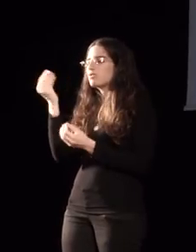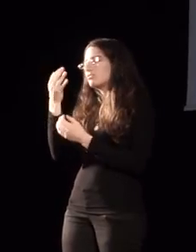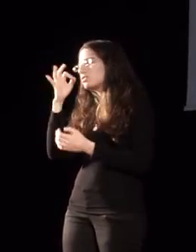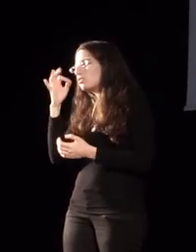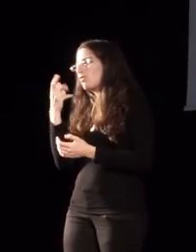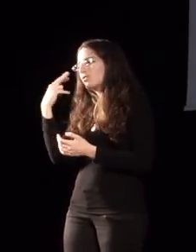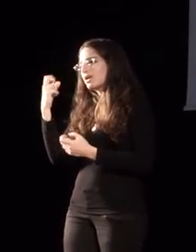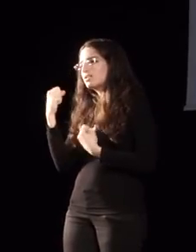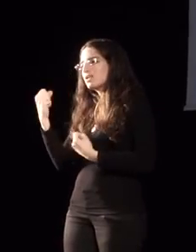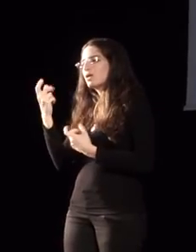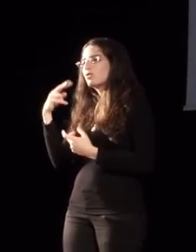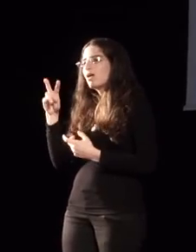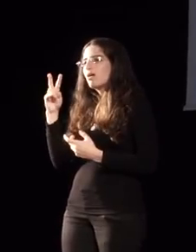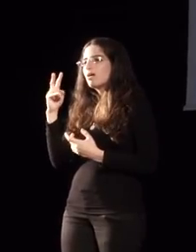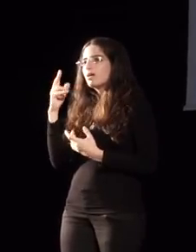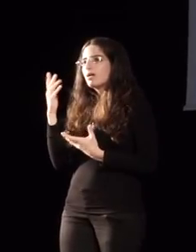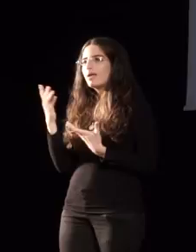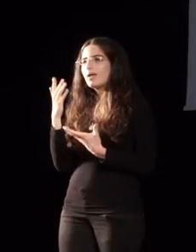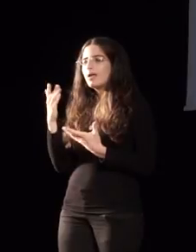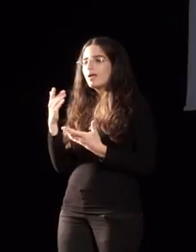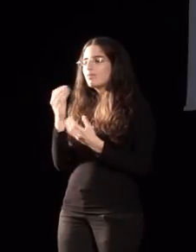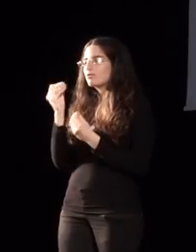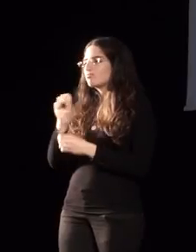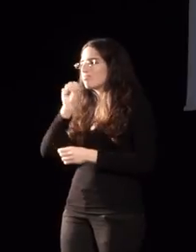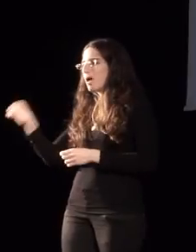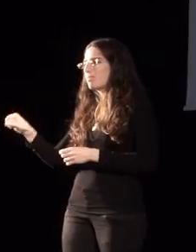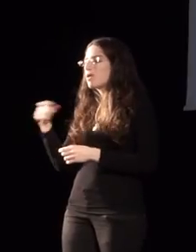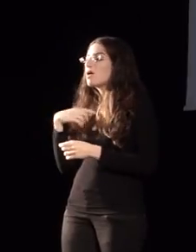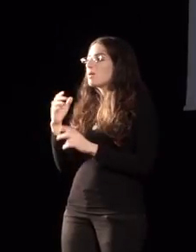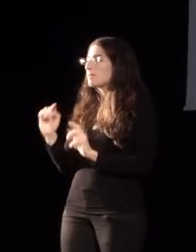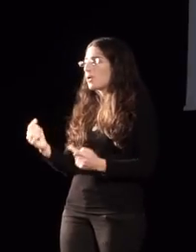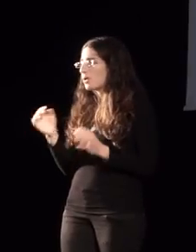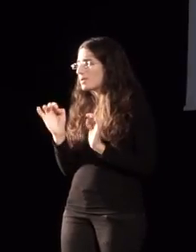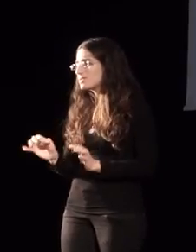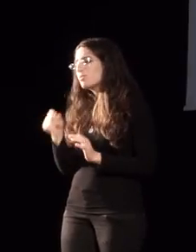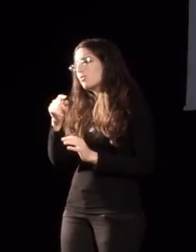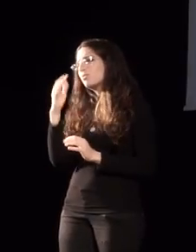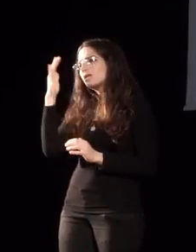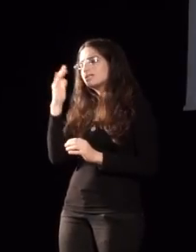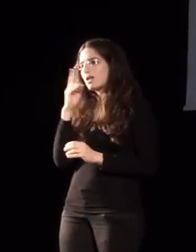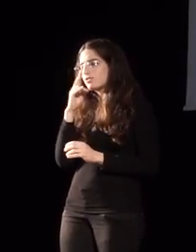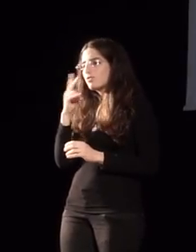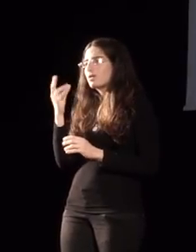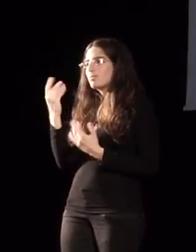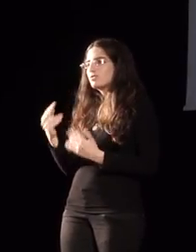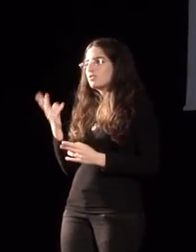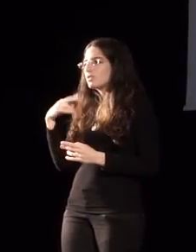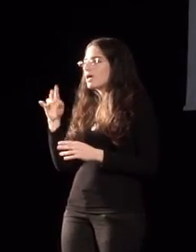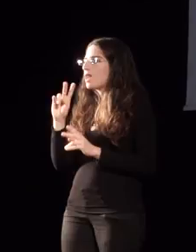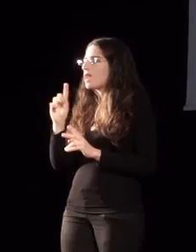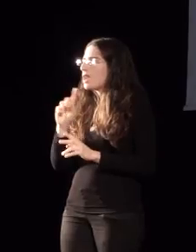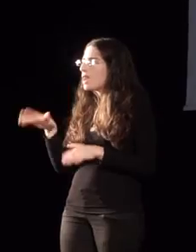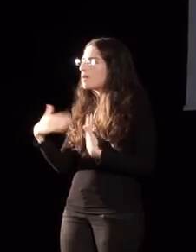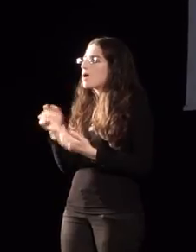ויותר חזק, ויותר, הטיעון שינצח אותך. אז מה בעצם קורה? הוא מנסה לחשוב כמה שיותר על למה לא להיות